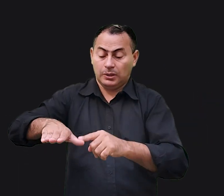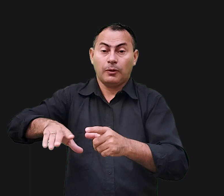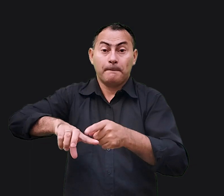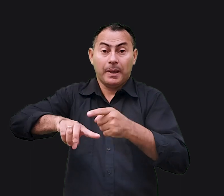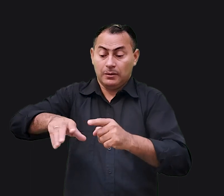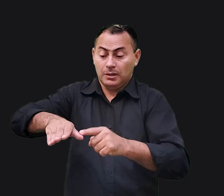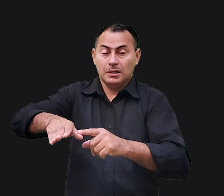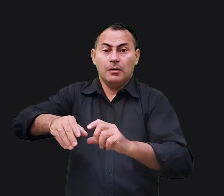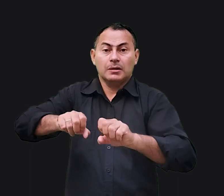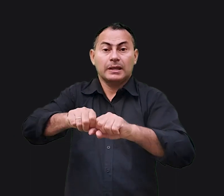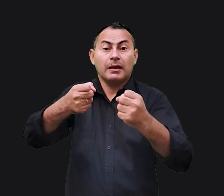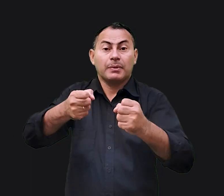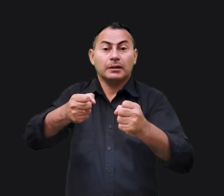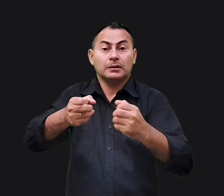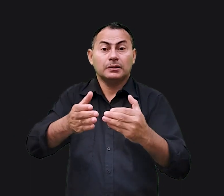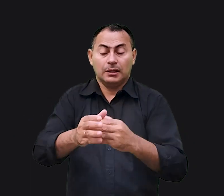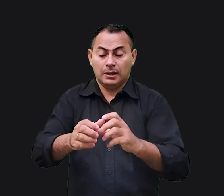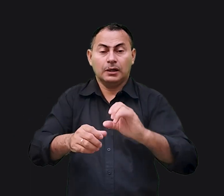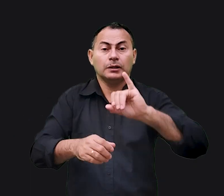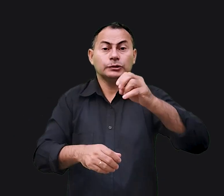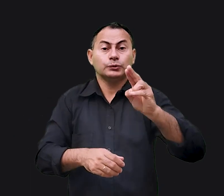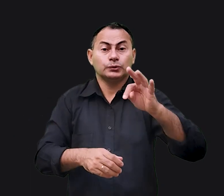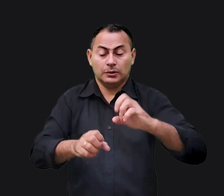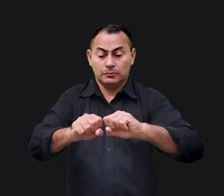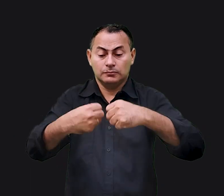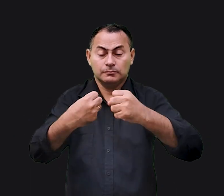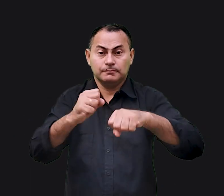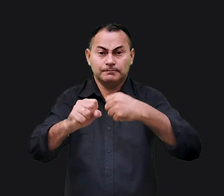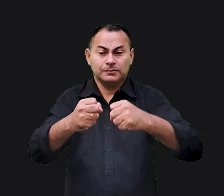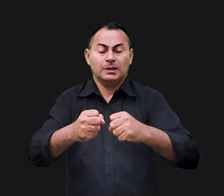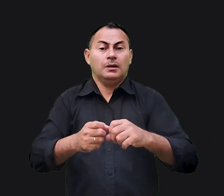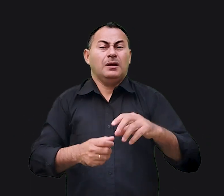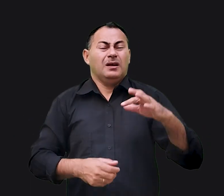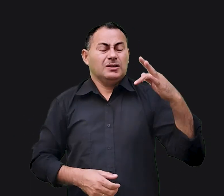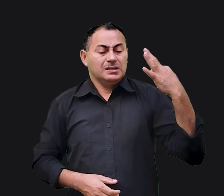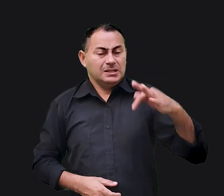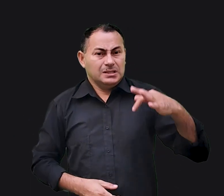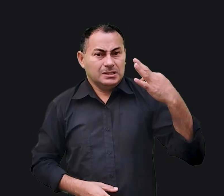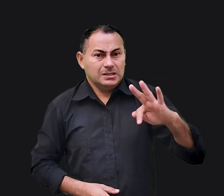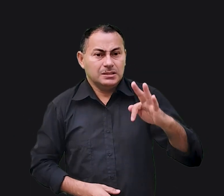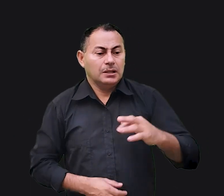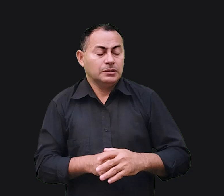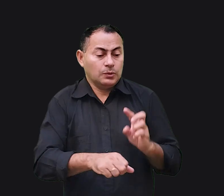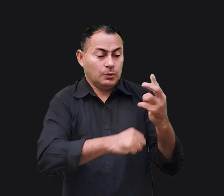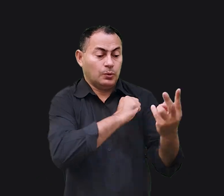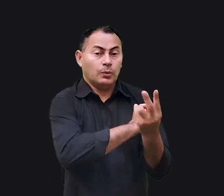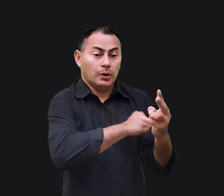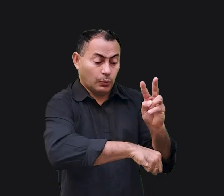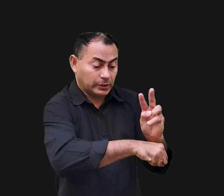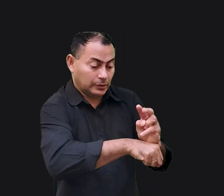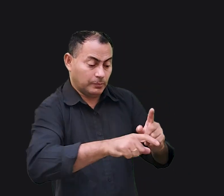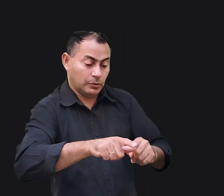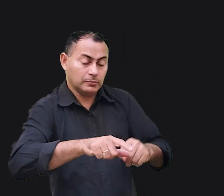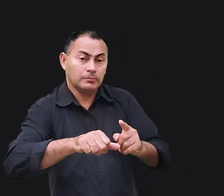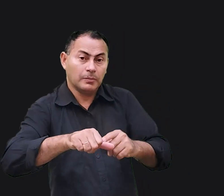estava triturado até a sua junta. Ah, que dor horrível! Enquanto eles cuidavam do meu dedão, eu tinha